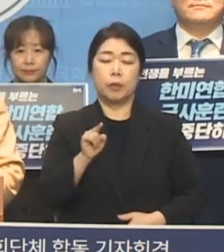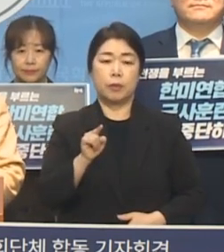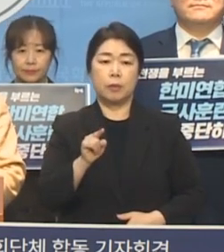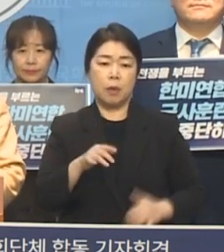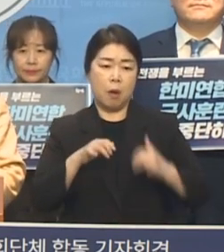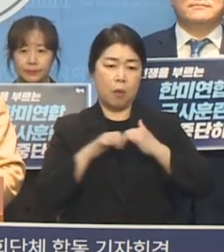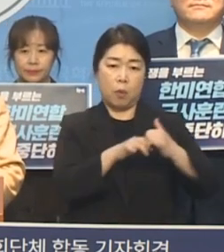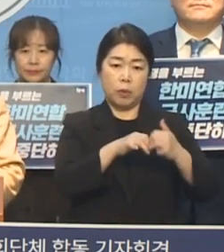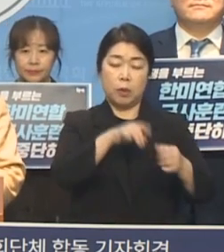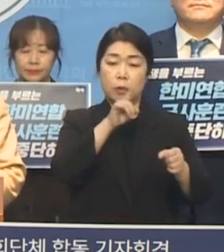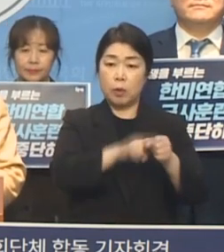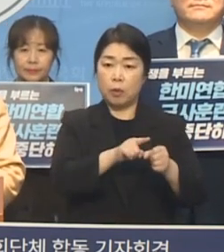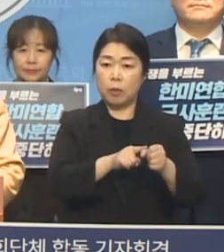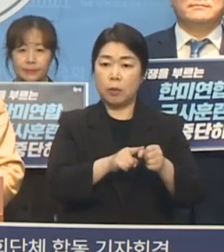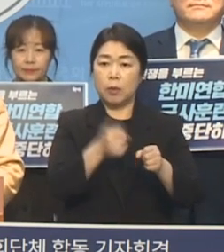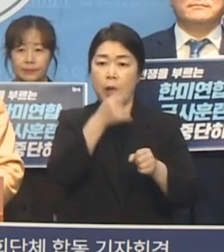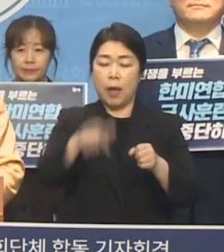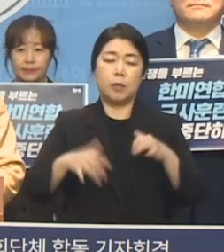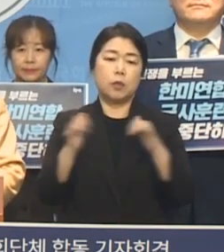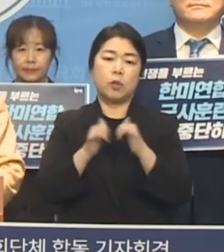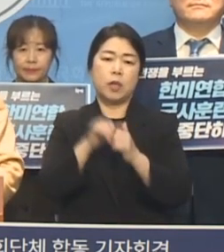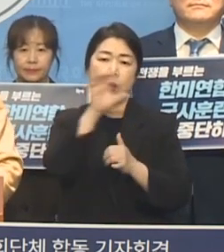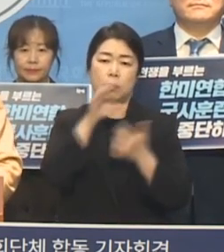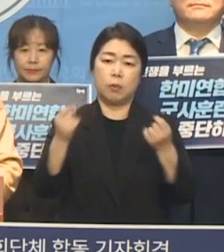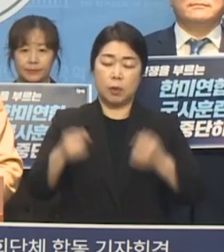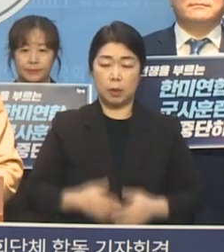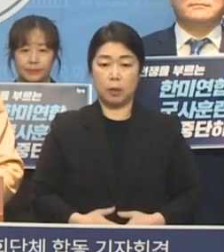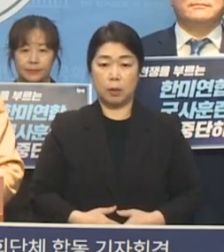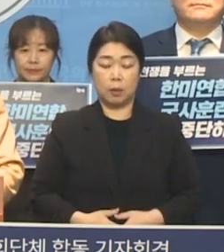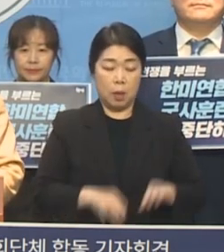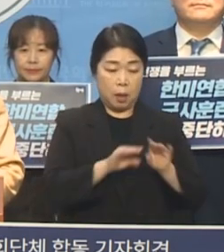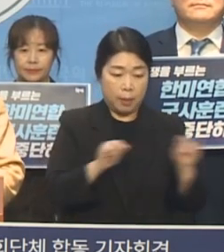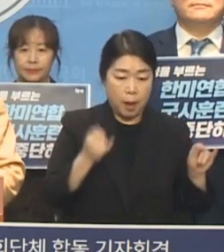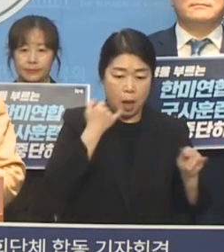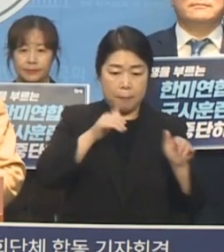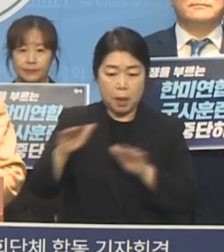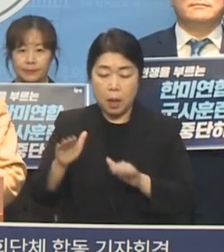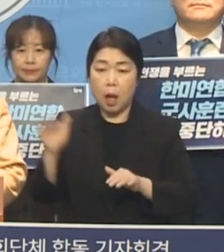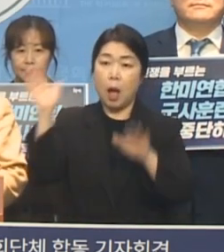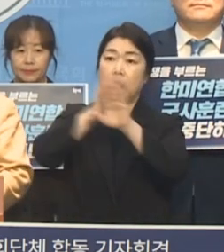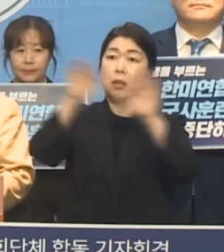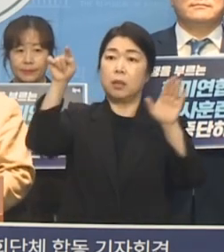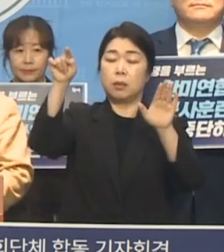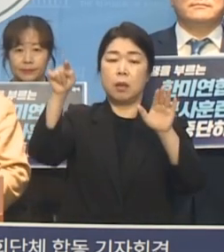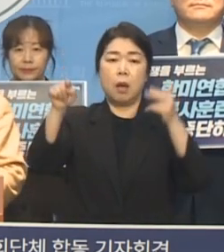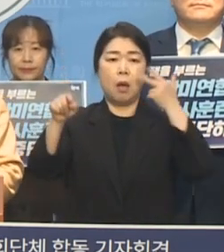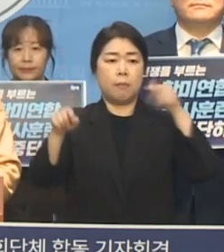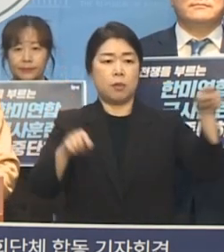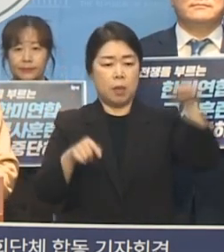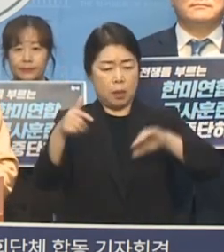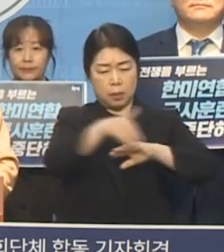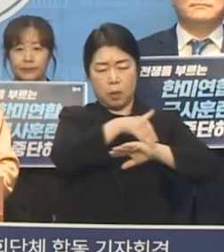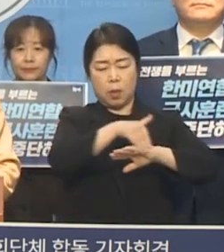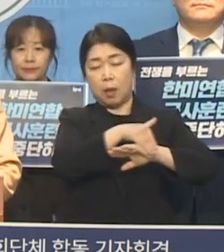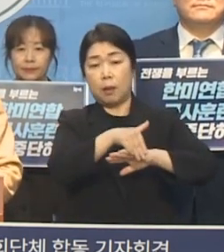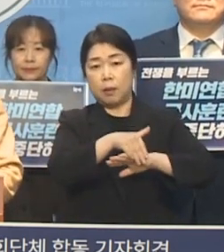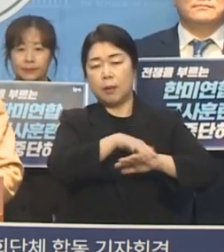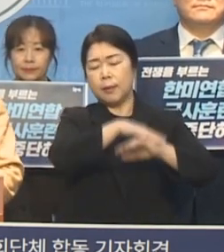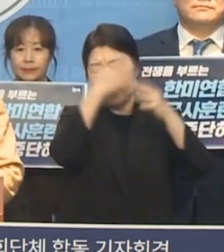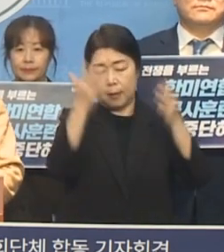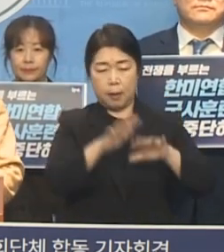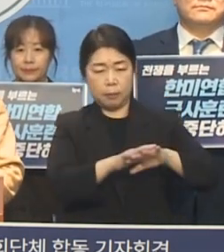공격형 핵전쟁 연습입니다. 이 땅과 바다 그리고 하늘에 들어오는 미국의 이른바 전략 자산이